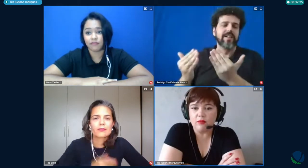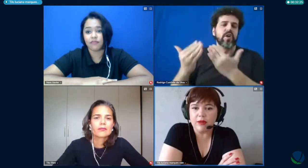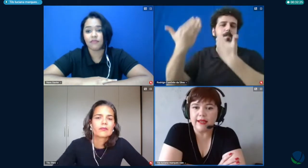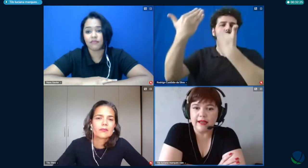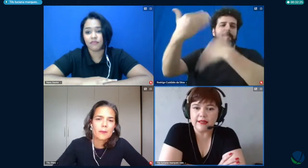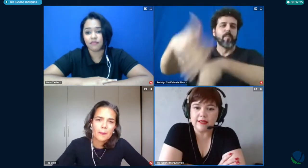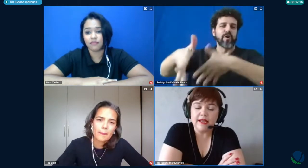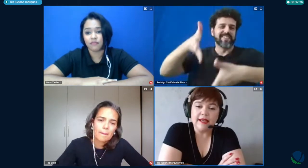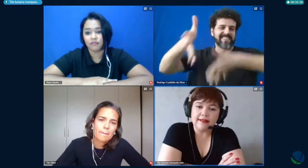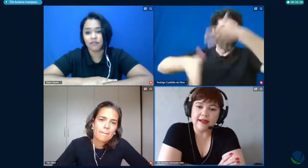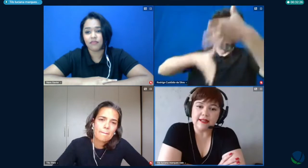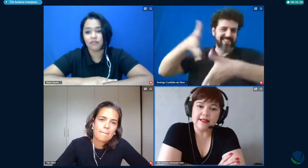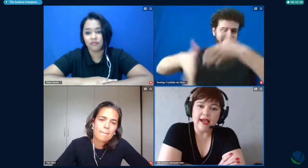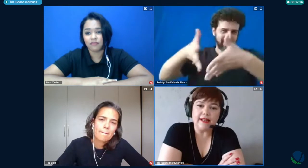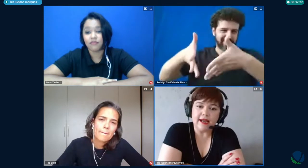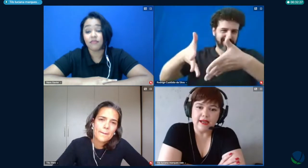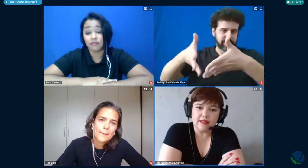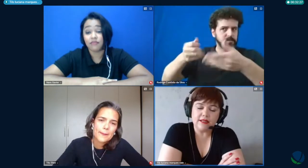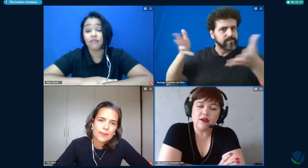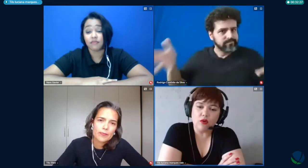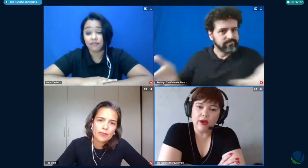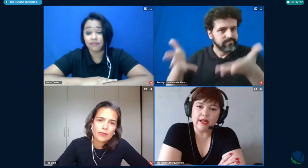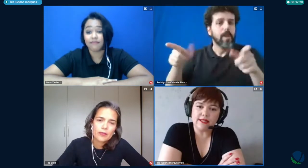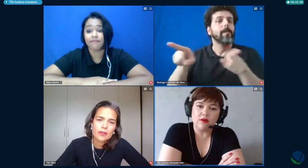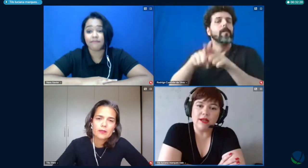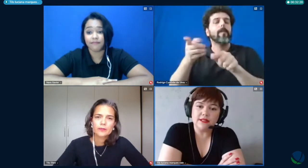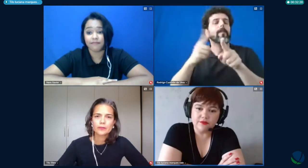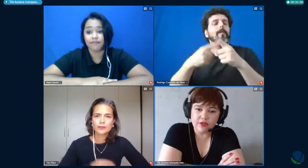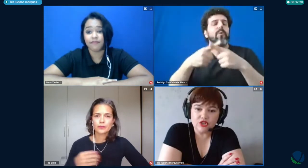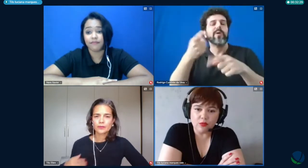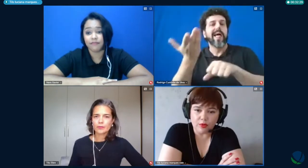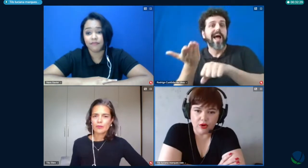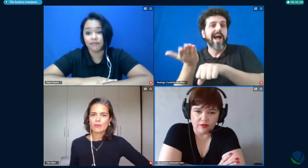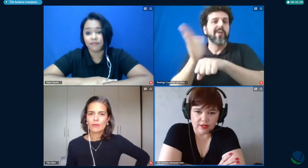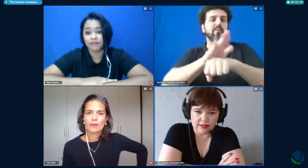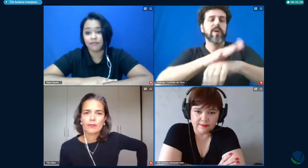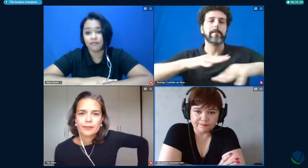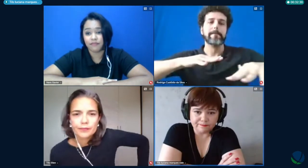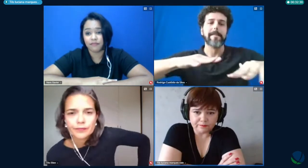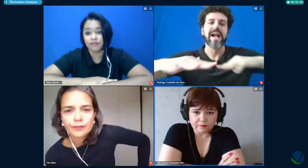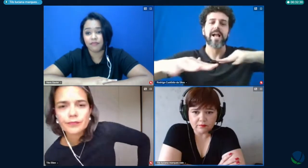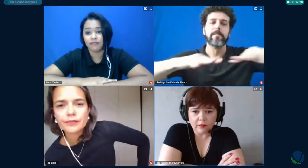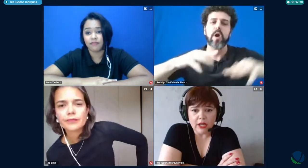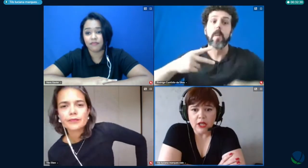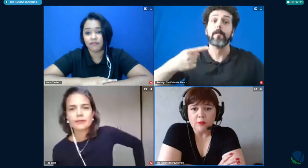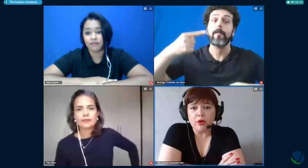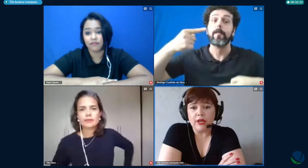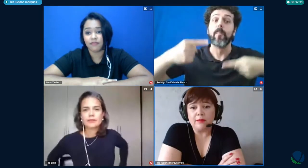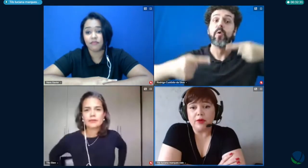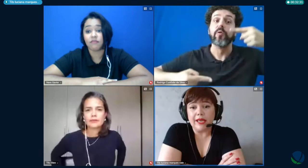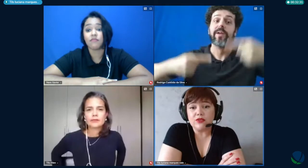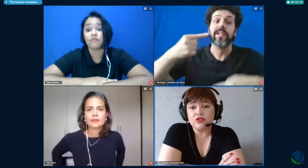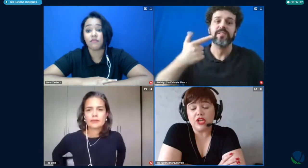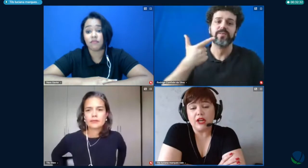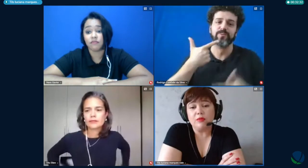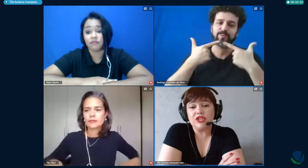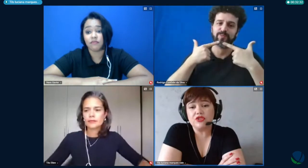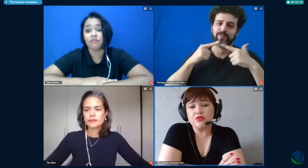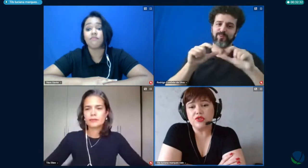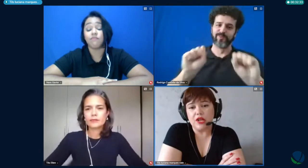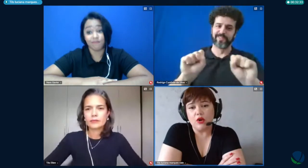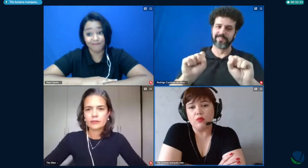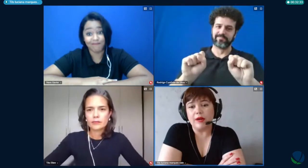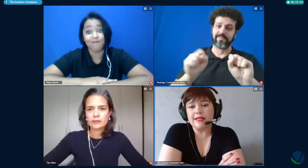Essa é uma delas, trazer a análise com relação às videoprovas. Por quê? Porque isso gera